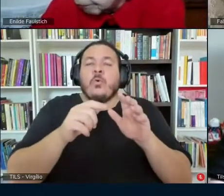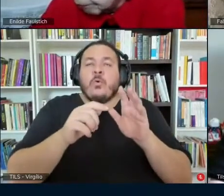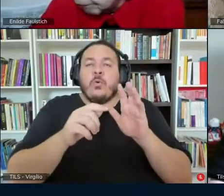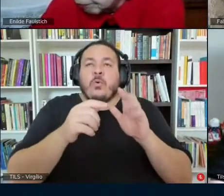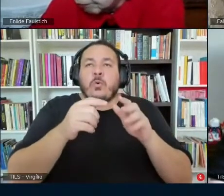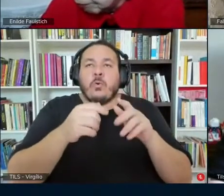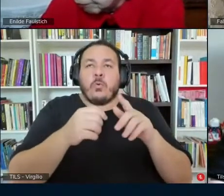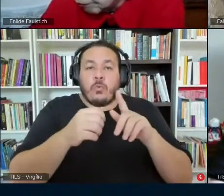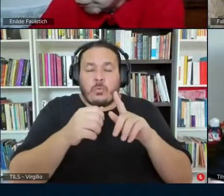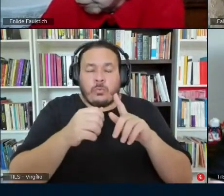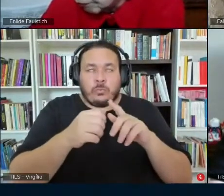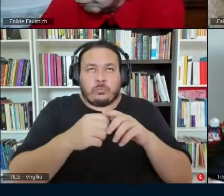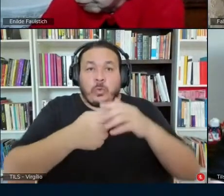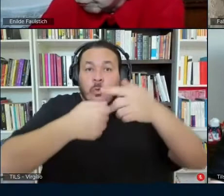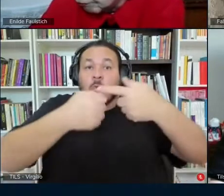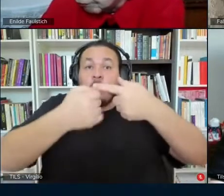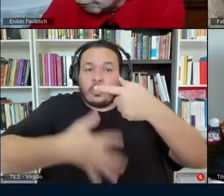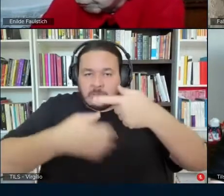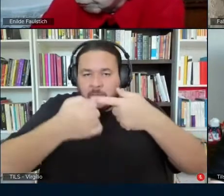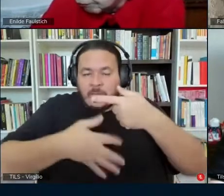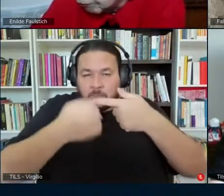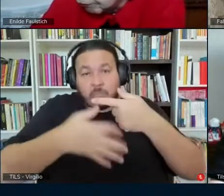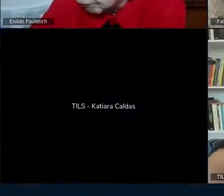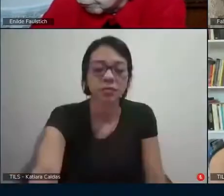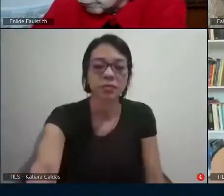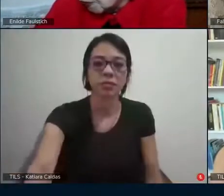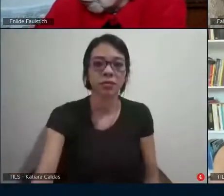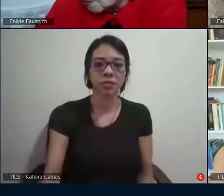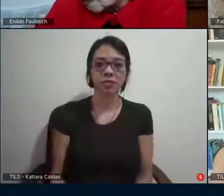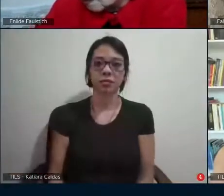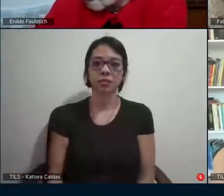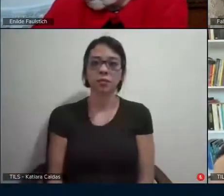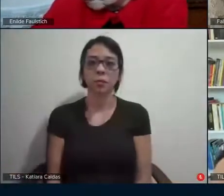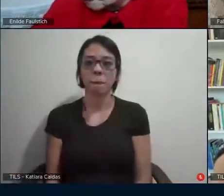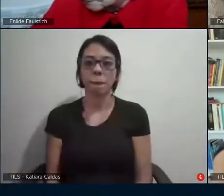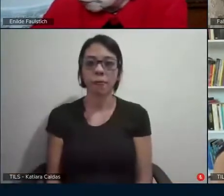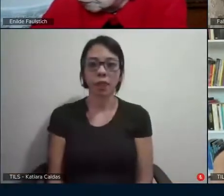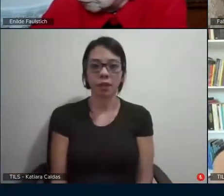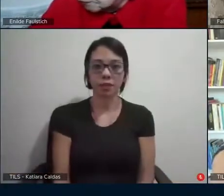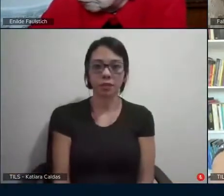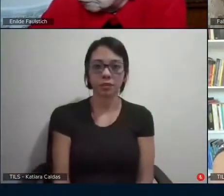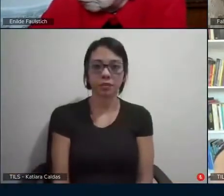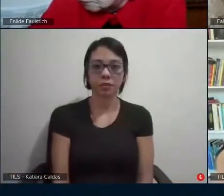realmente que o site a gente possa futuramente já